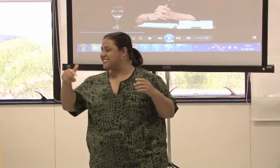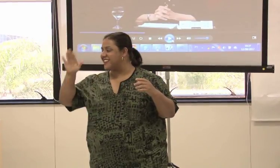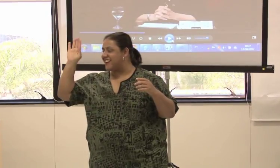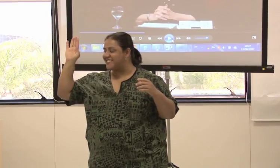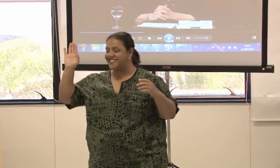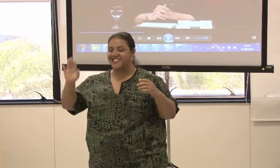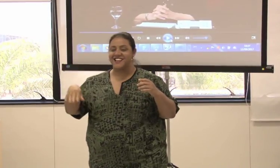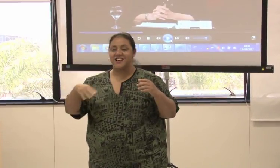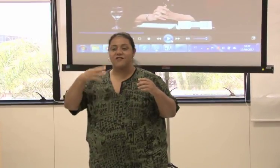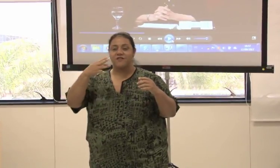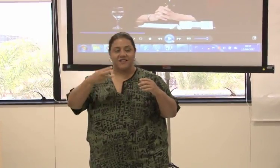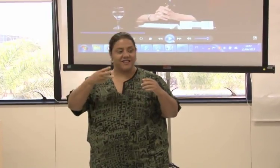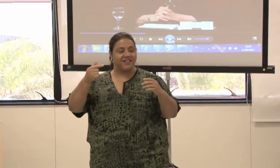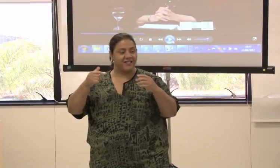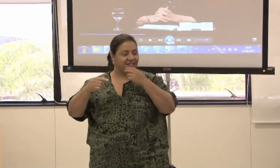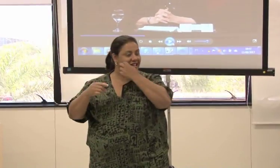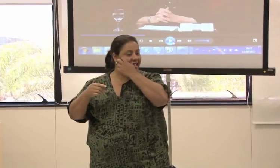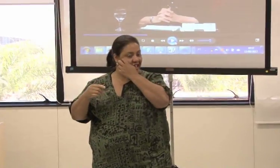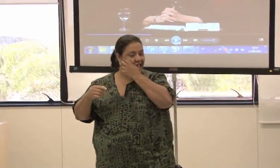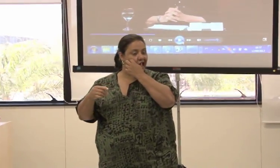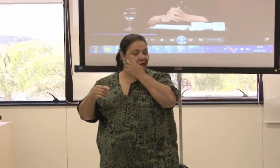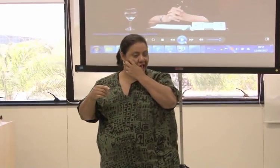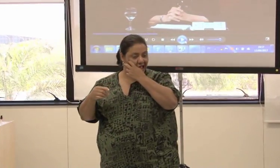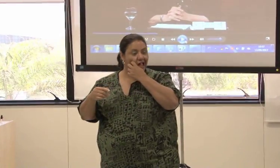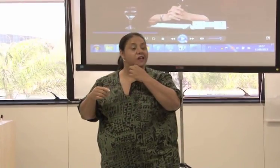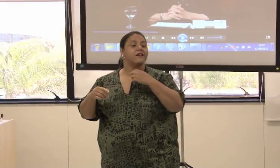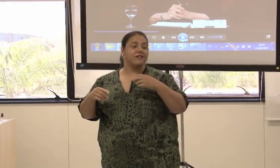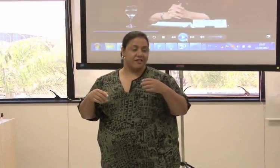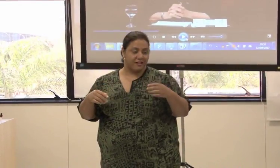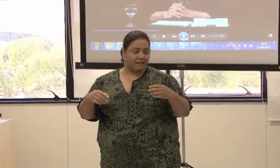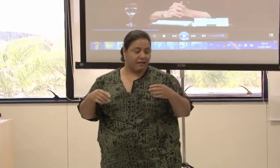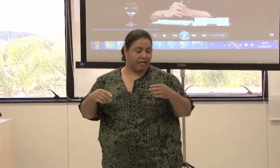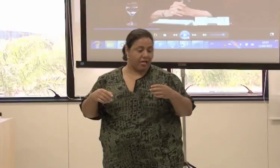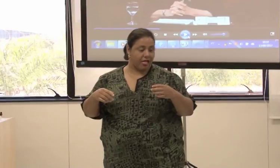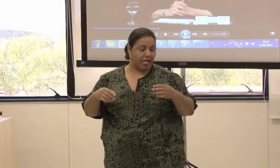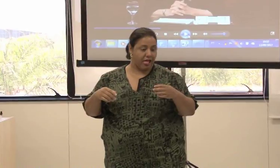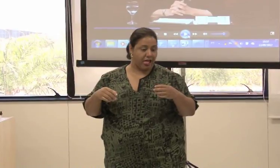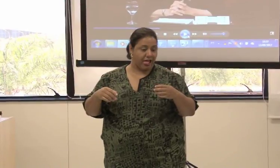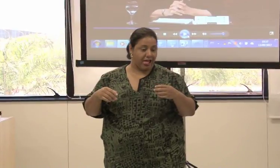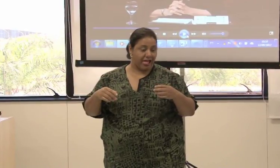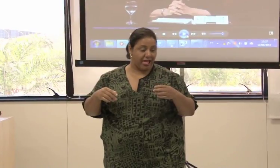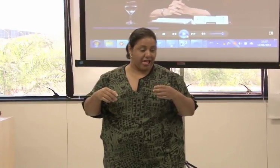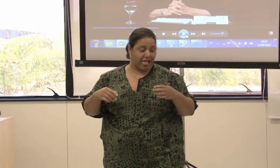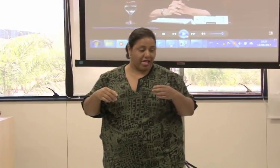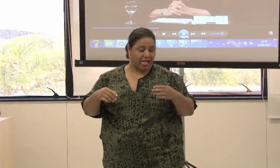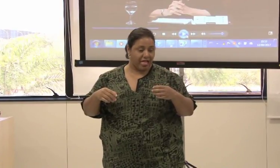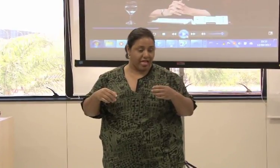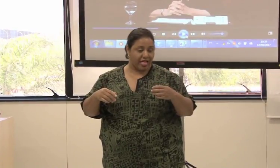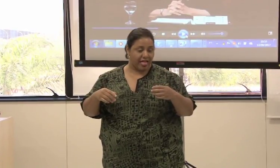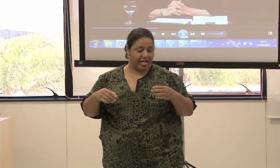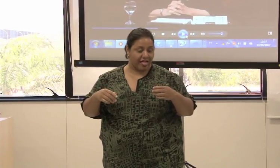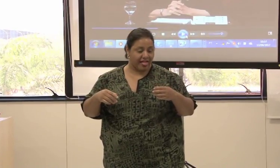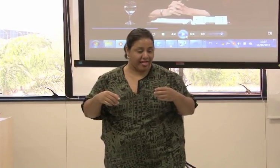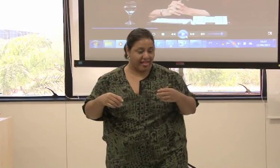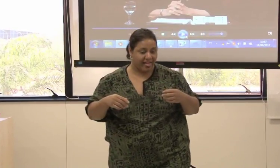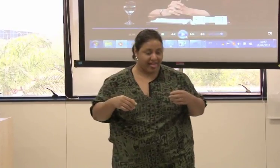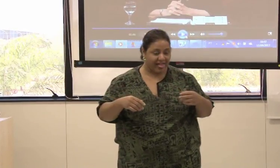candidatos. Em português você não precisa de fazer isso aí que você acabou de falar. E nem cai da cadeira. Essas cadeiras bem compradas